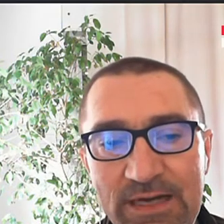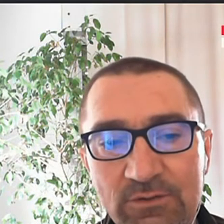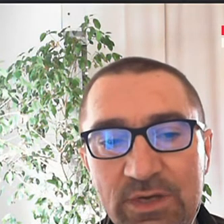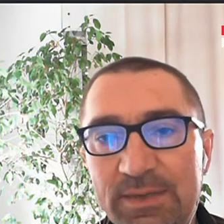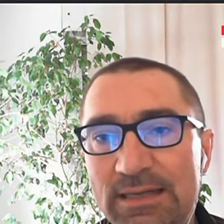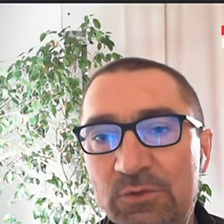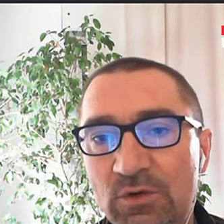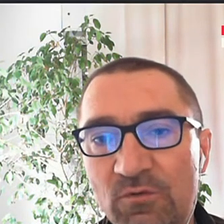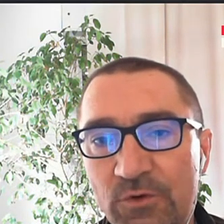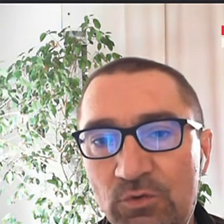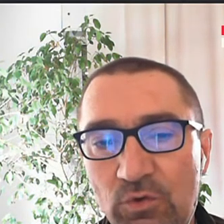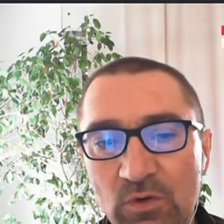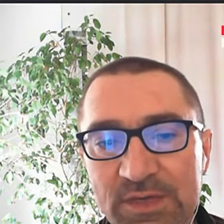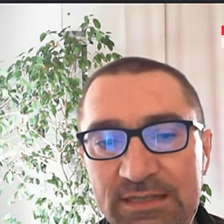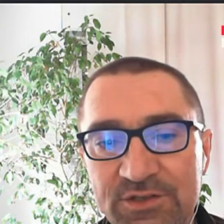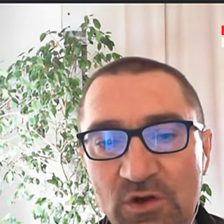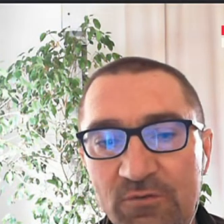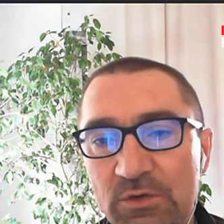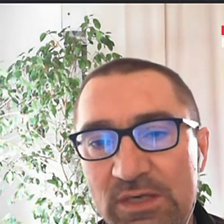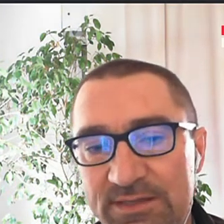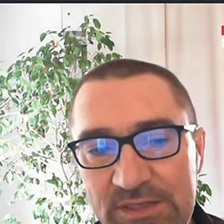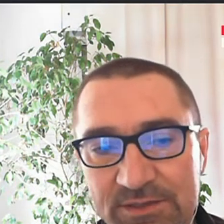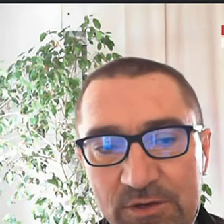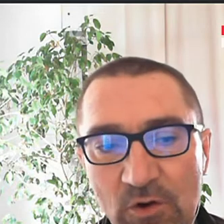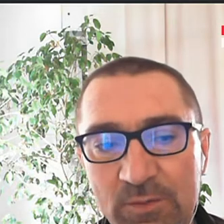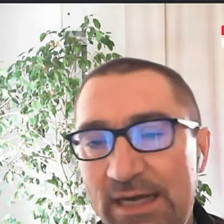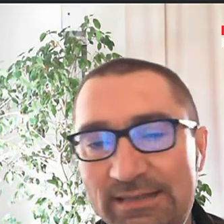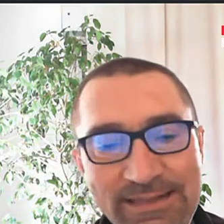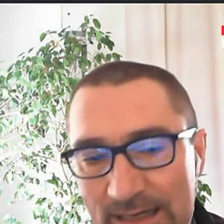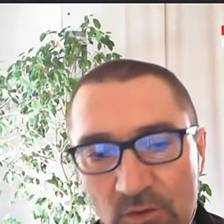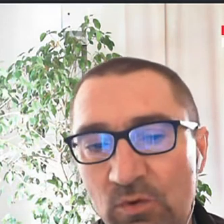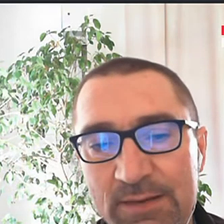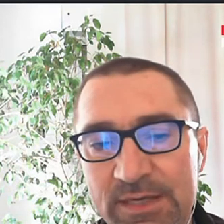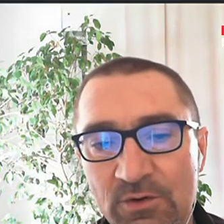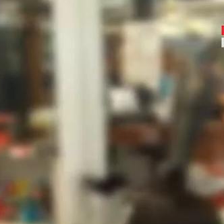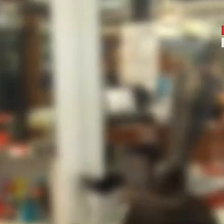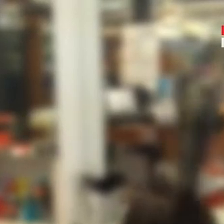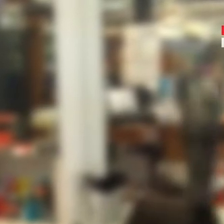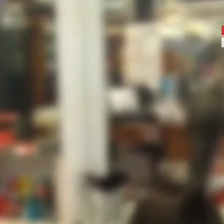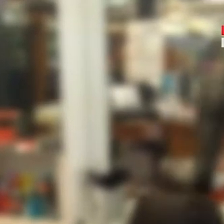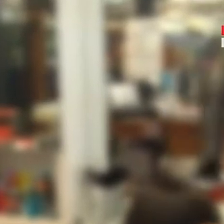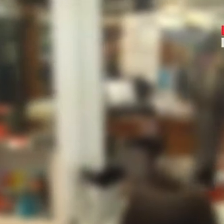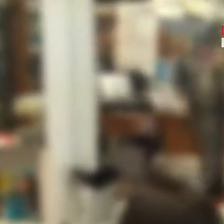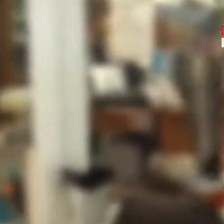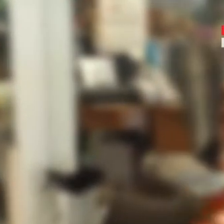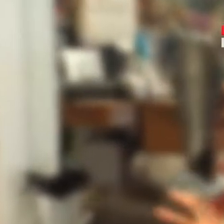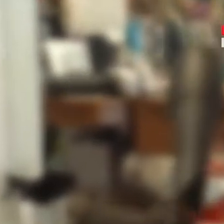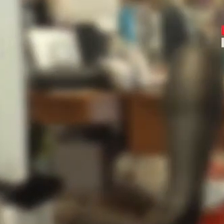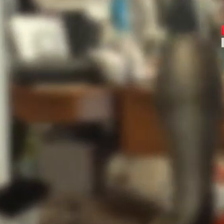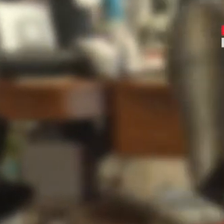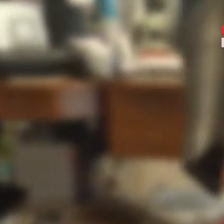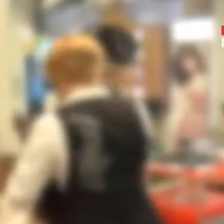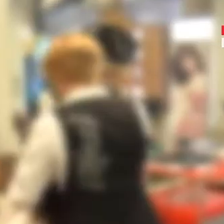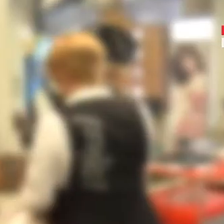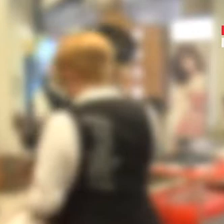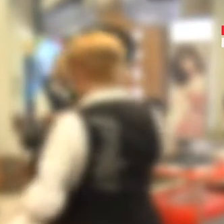il fatto che parliamo del confronto col 2019, in cui la situazione economica era di gran lunga migliore. Rispetto a 10 anni fa, il terziario,